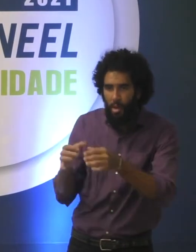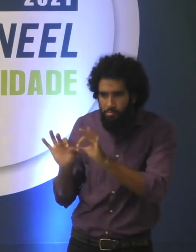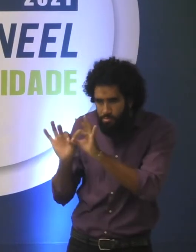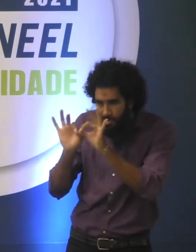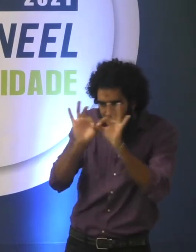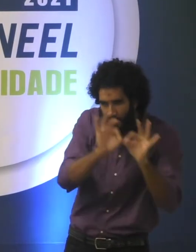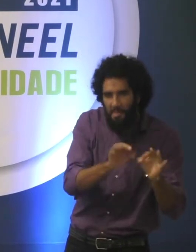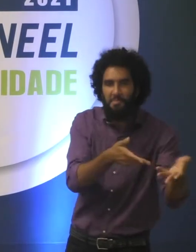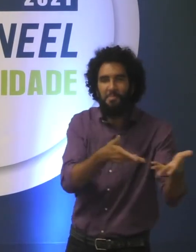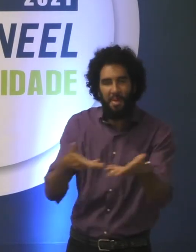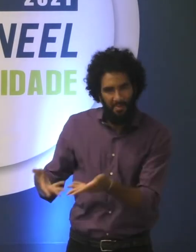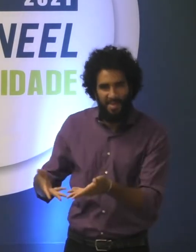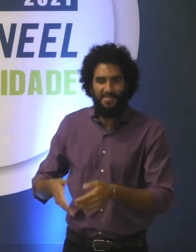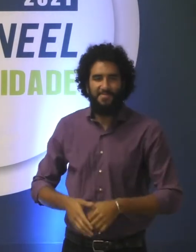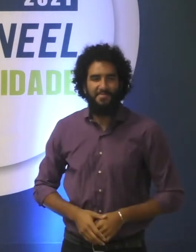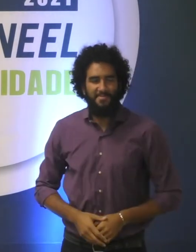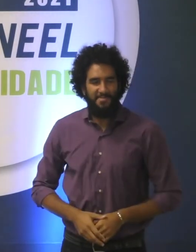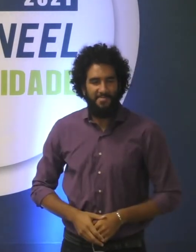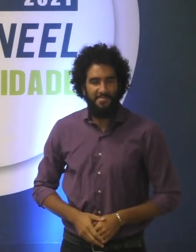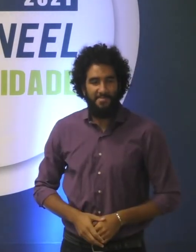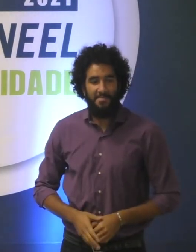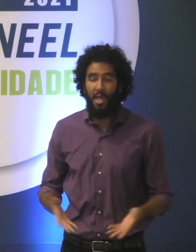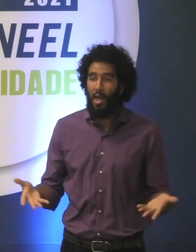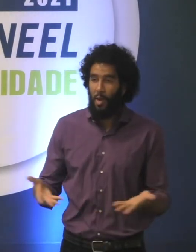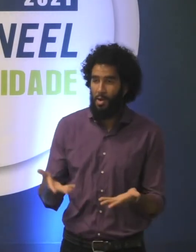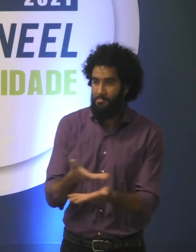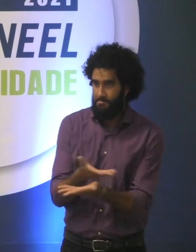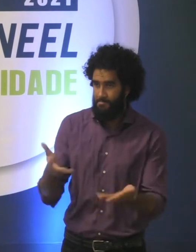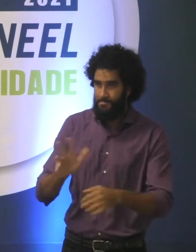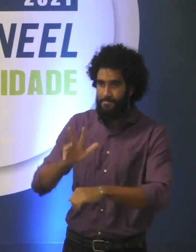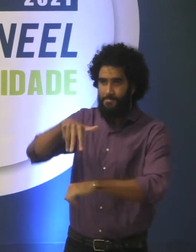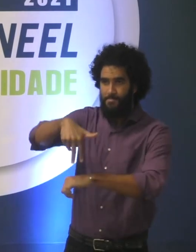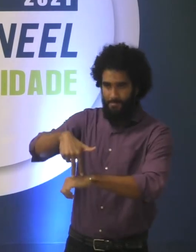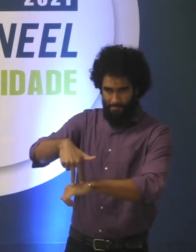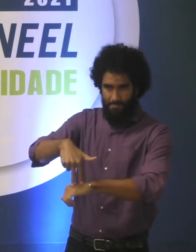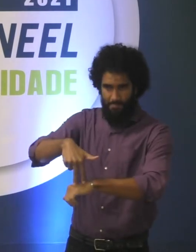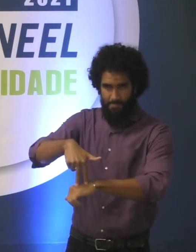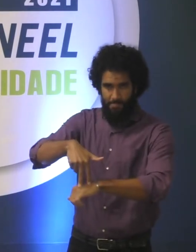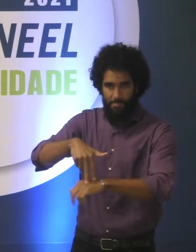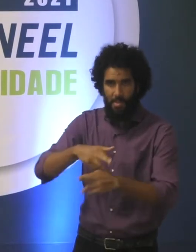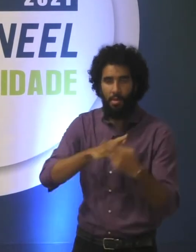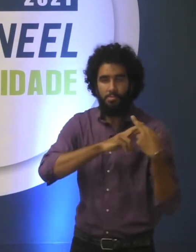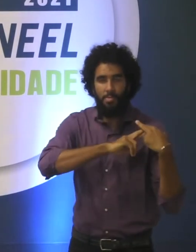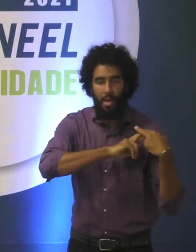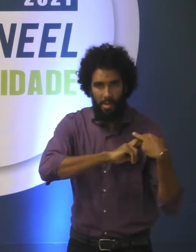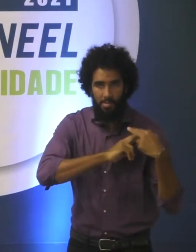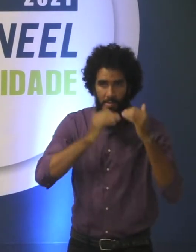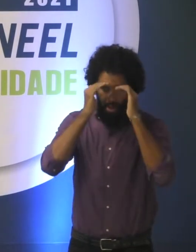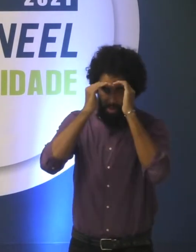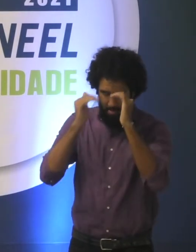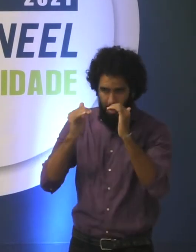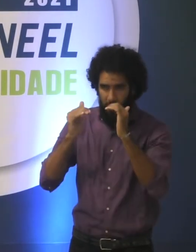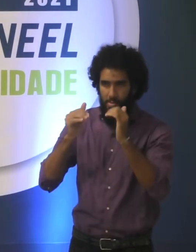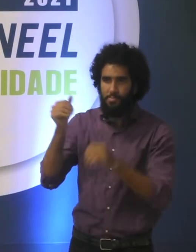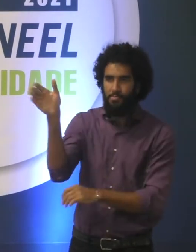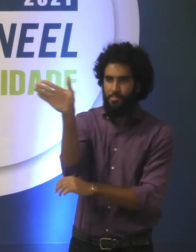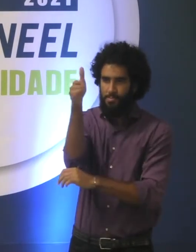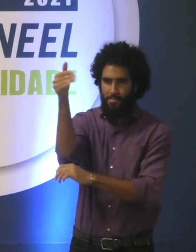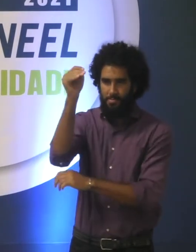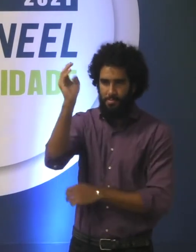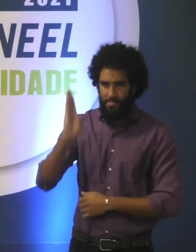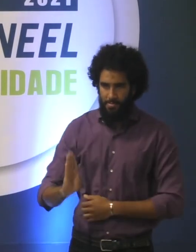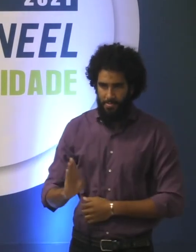Sejam muito bem-vindos. Convidamos agora todos para, em posição de respeito, acompanharmos o Hino Nacional Brasileiro.